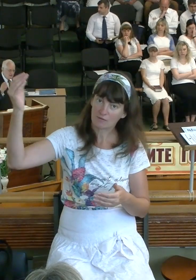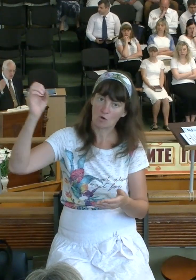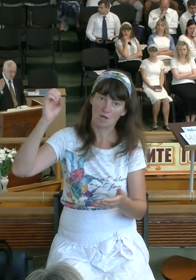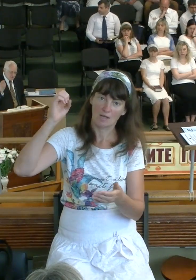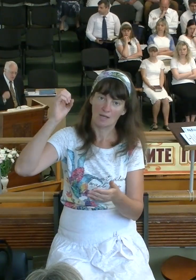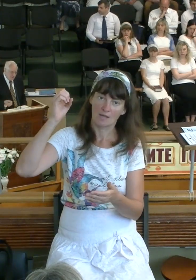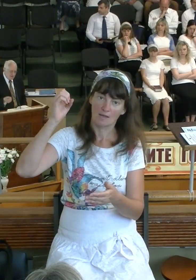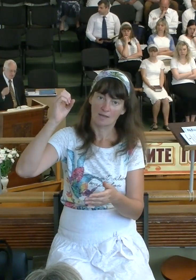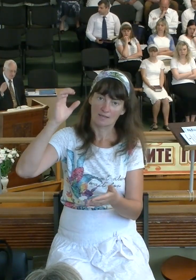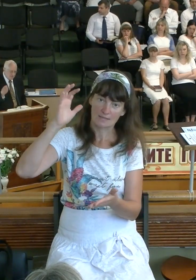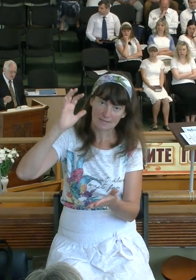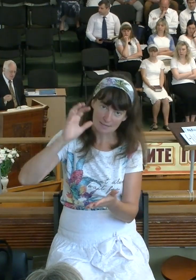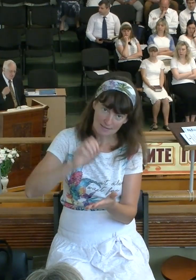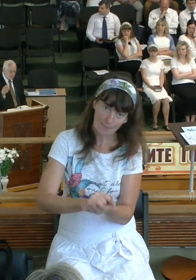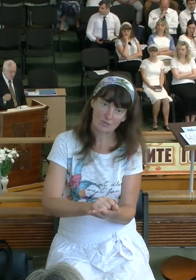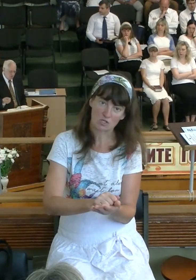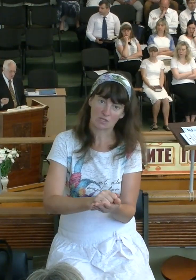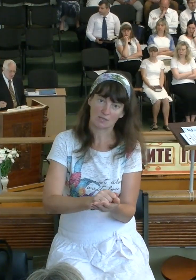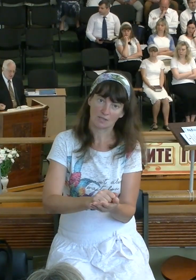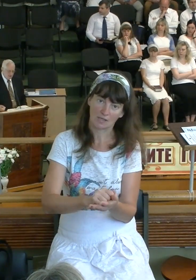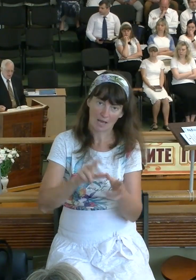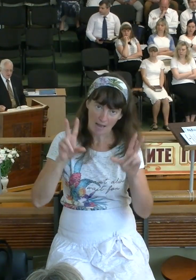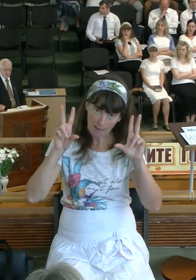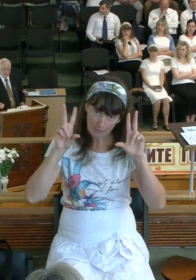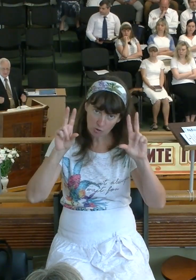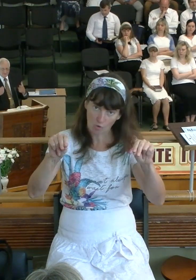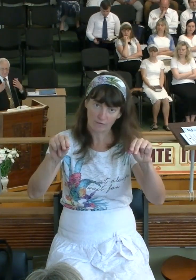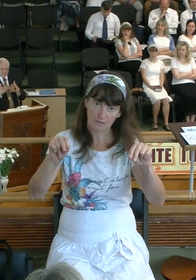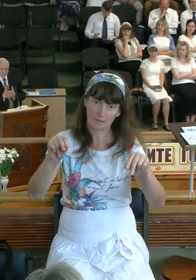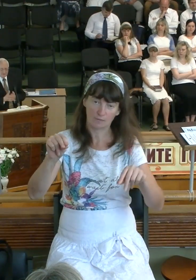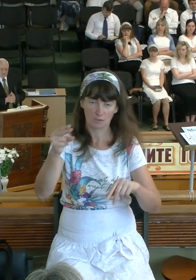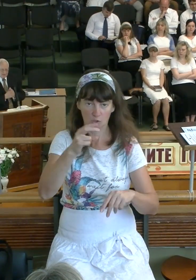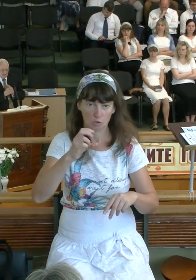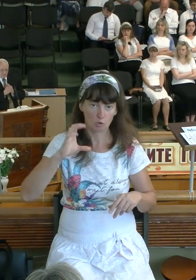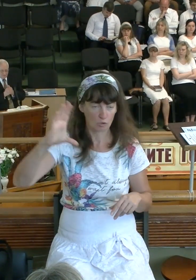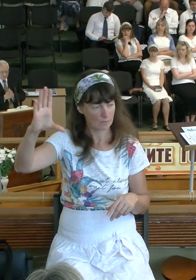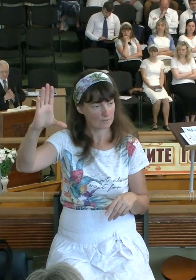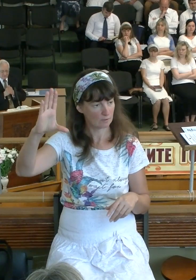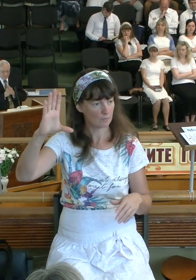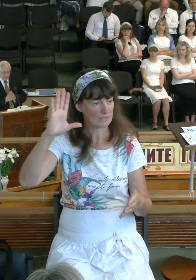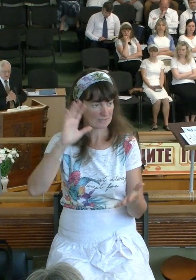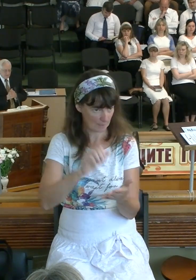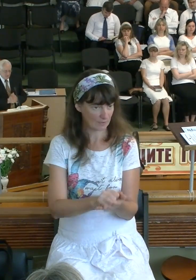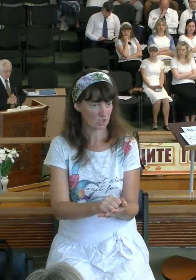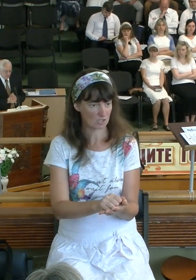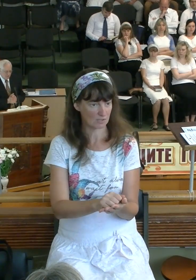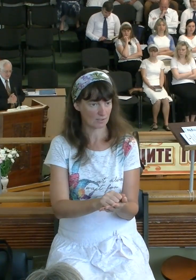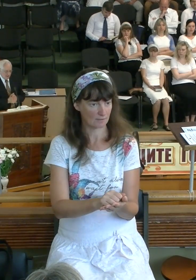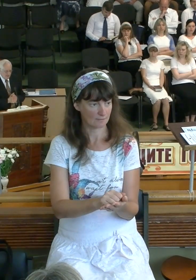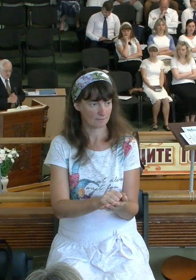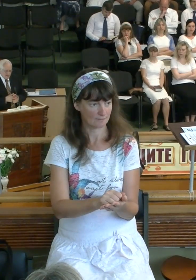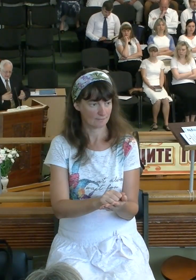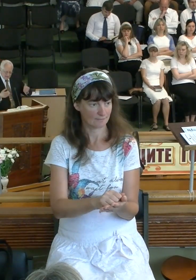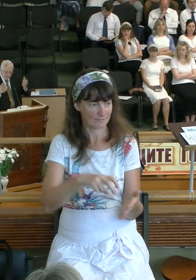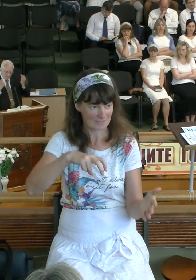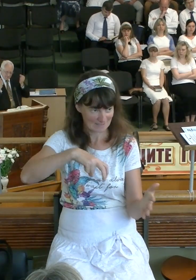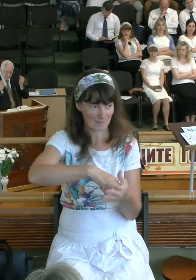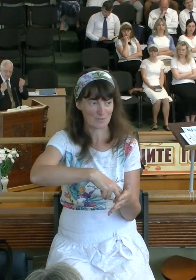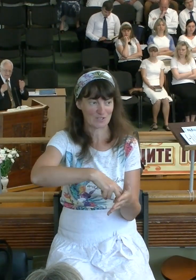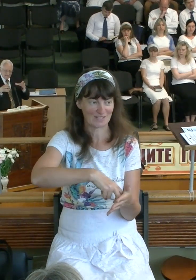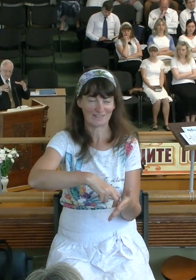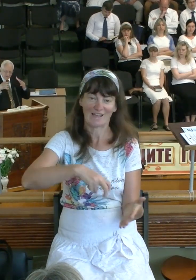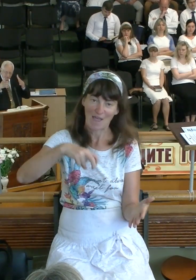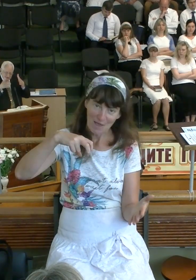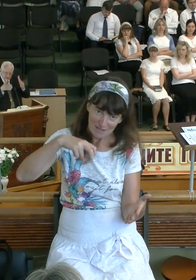запечатлены обетованным Святым Духом. Раз запечатлены обетованным Святым Духом, раз